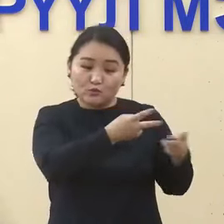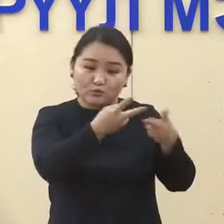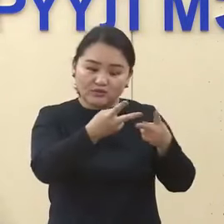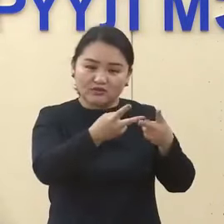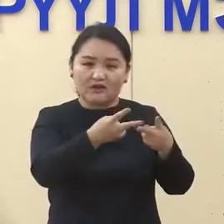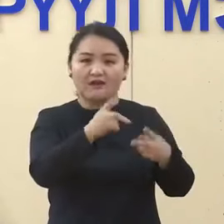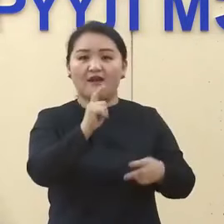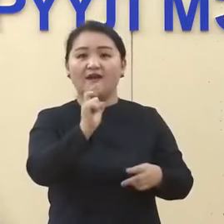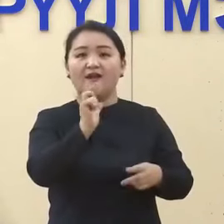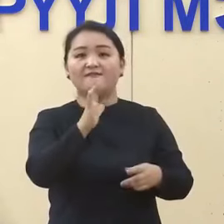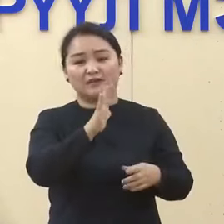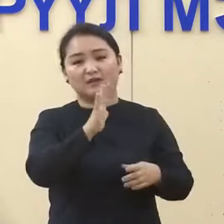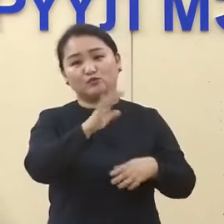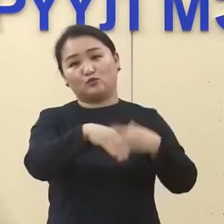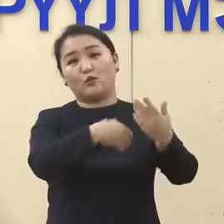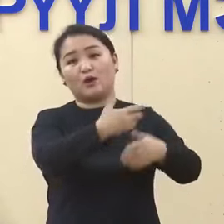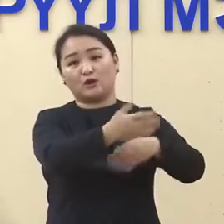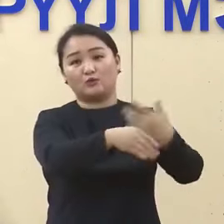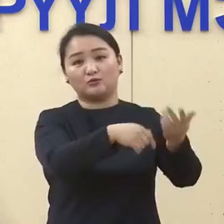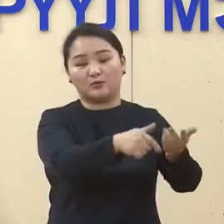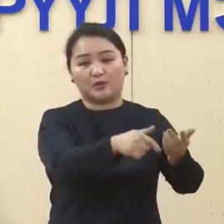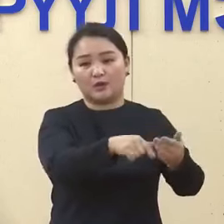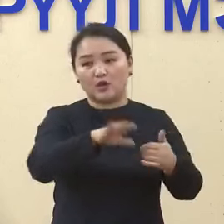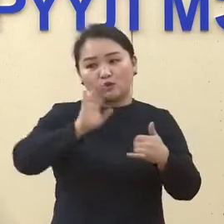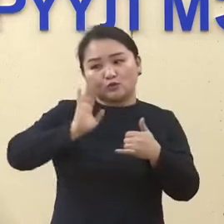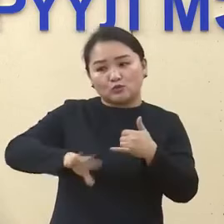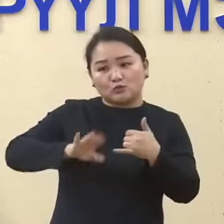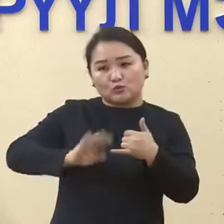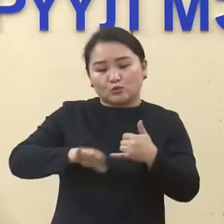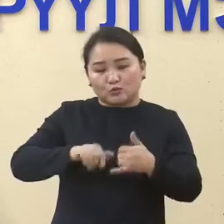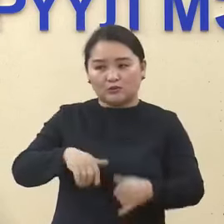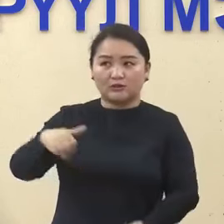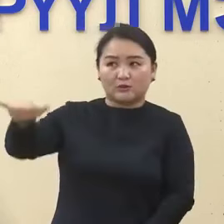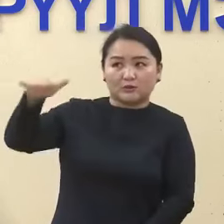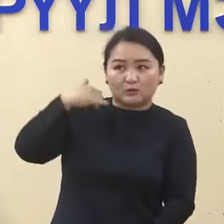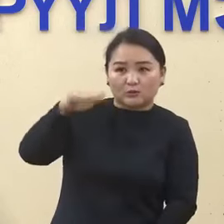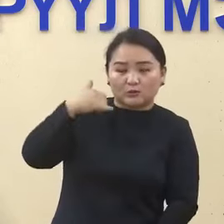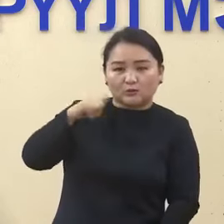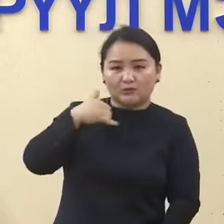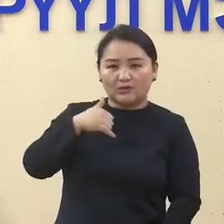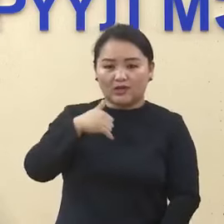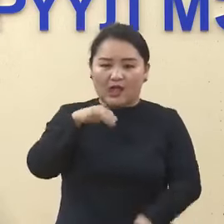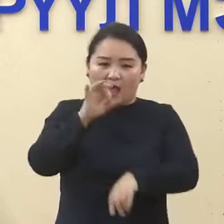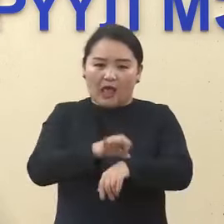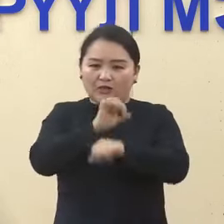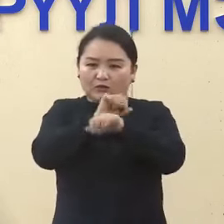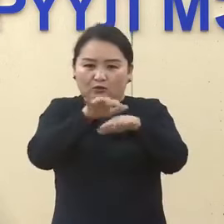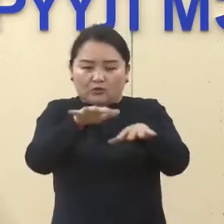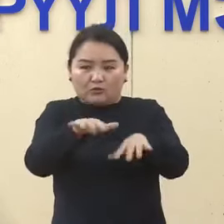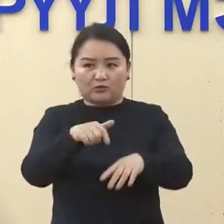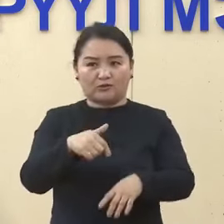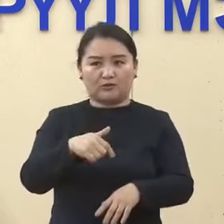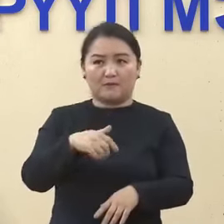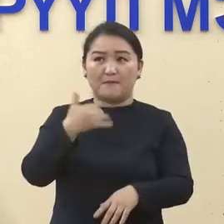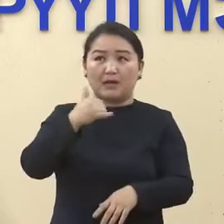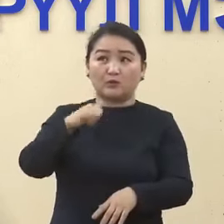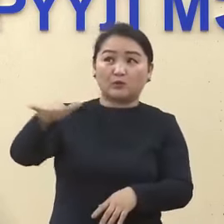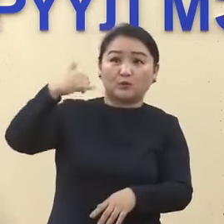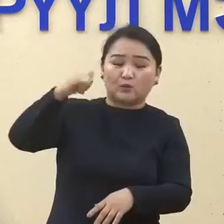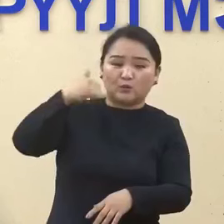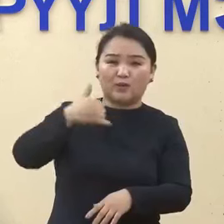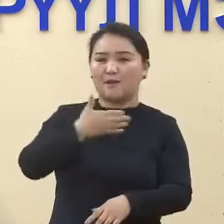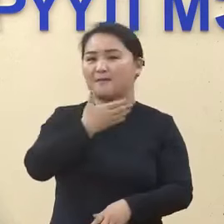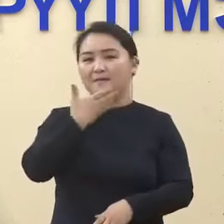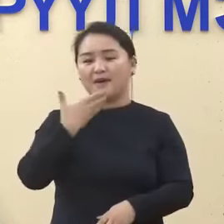бол халдвартын өвчний чиглэлээр бол дуудлага улсын хэмжээнд одоо гараагүй сайхан мэдээлэлтэй байна. Тэгэхээр бид нар маска